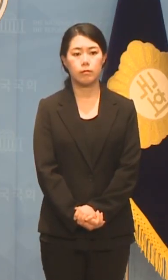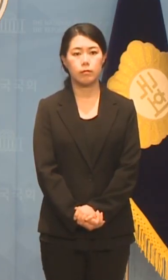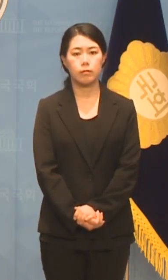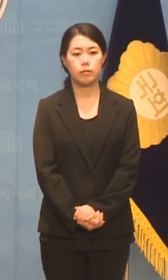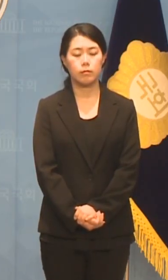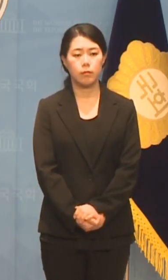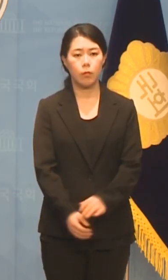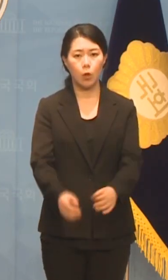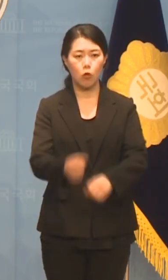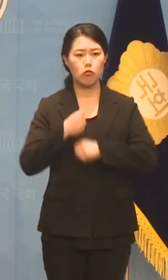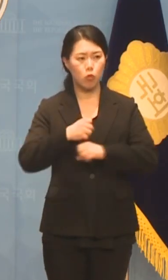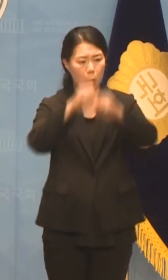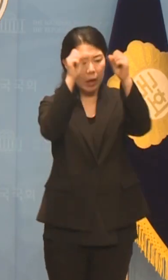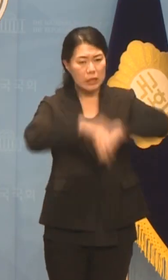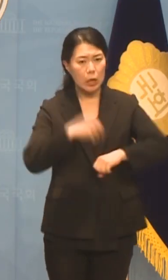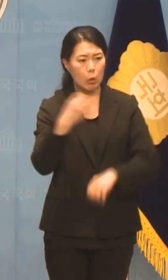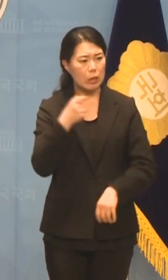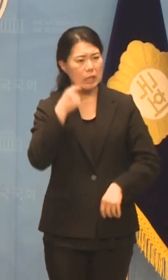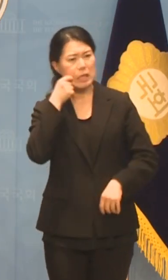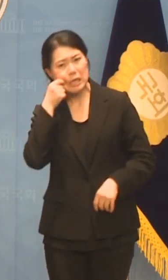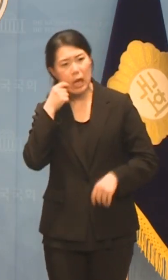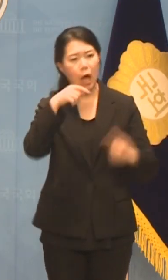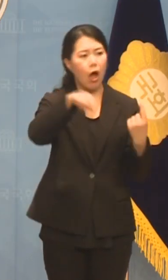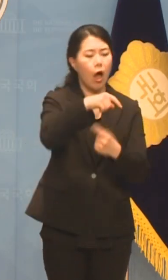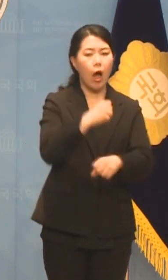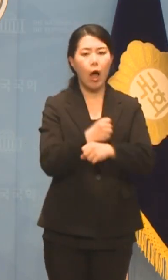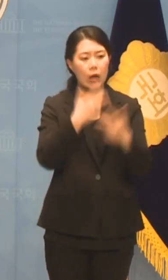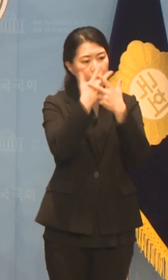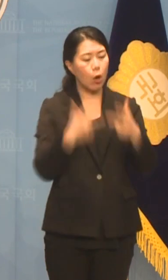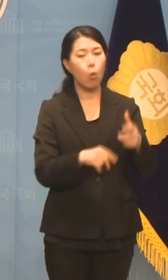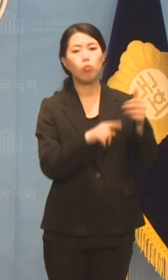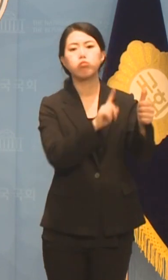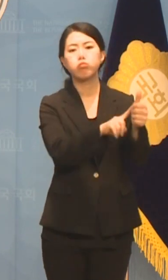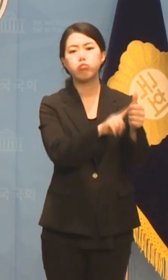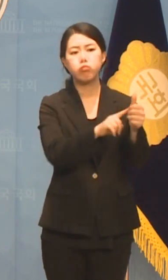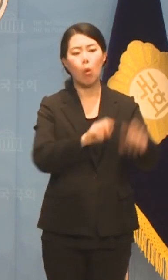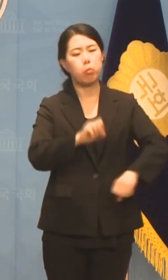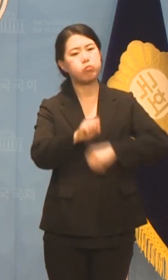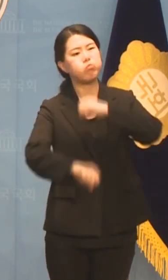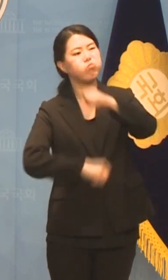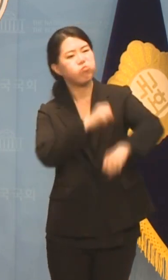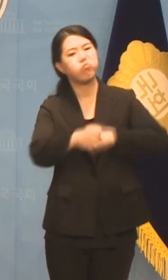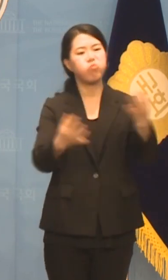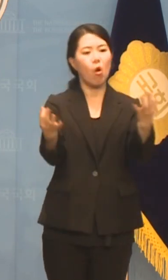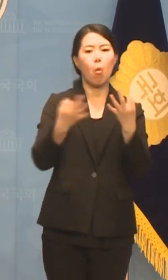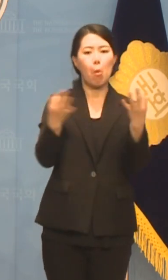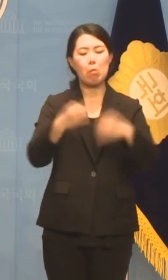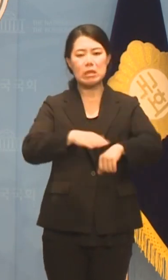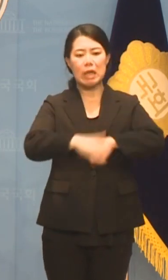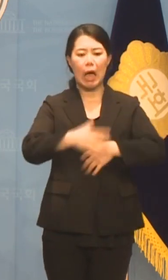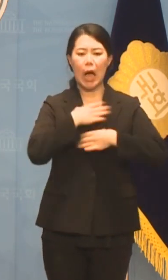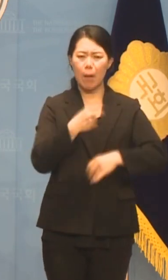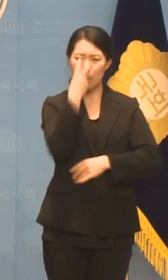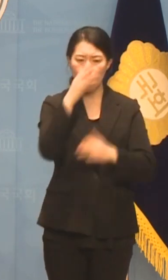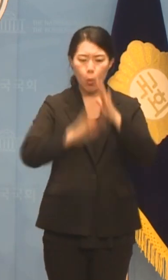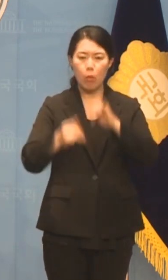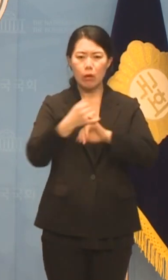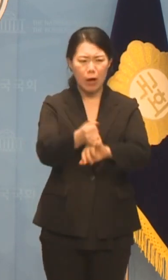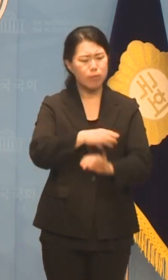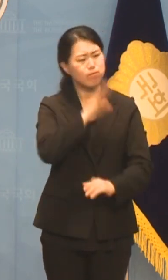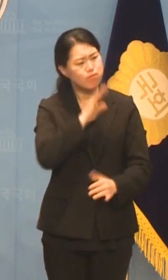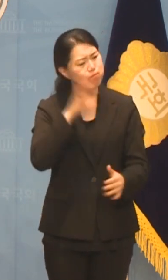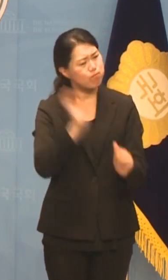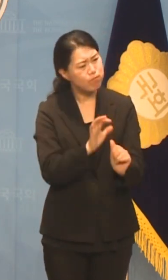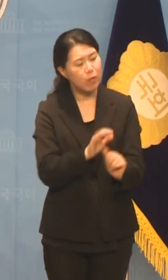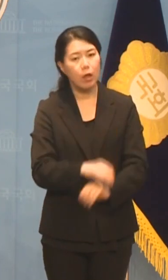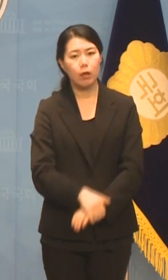군을 망치고 인기에 영업하려는 이재명 후보의 마구잡이식 포퓰리즘 안보 공약을 규탄합니다.